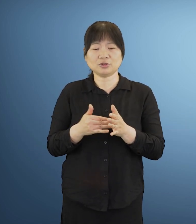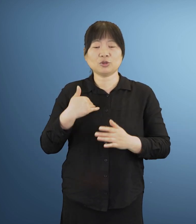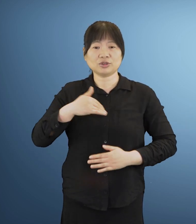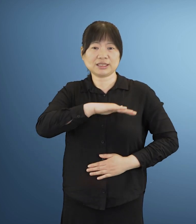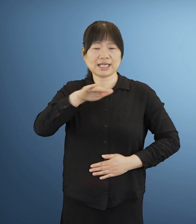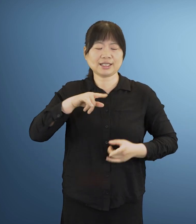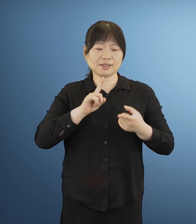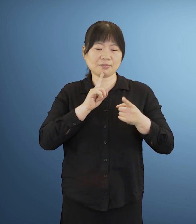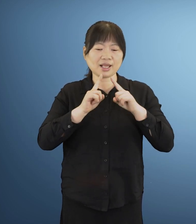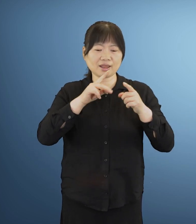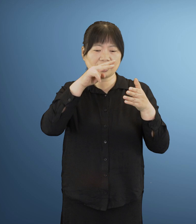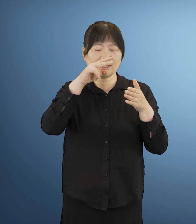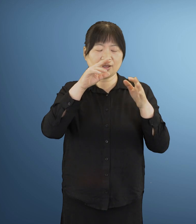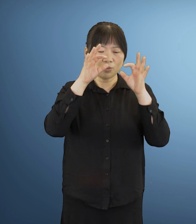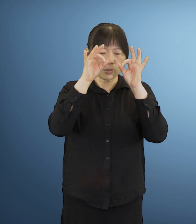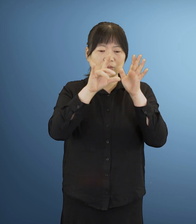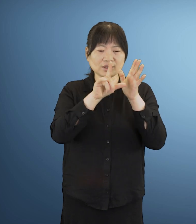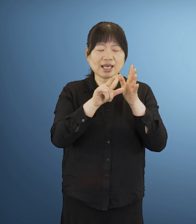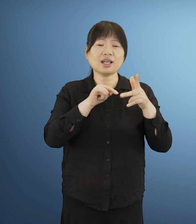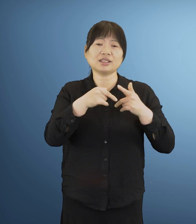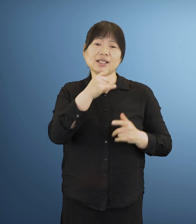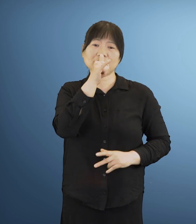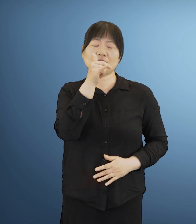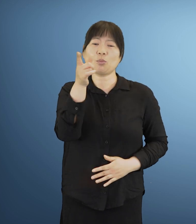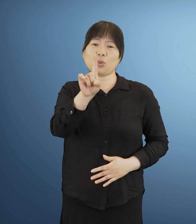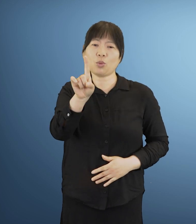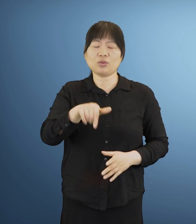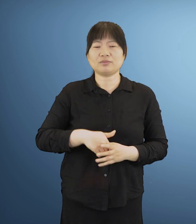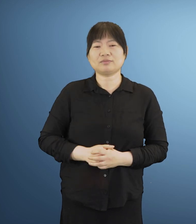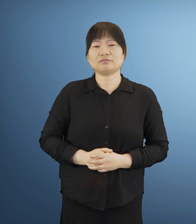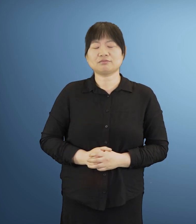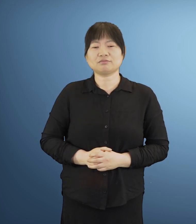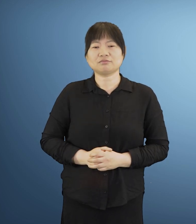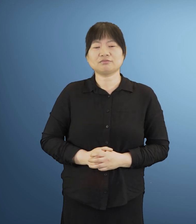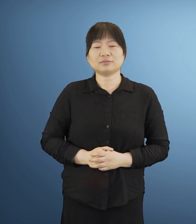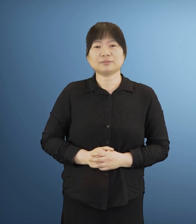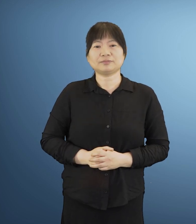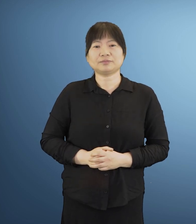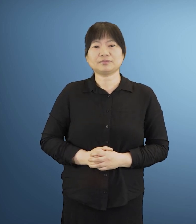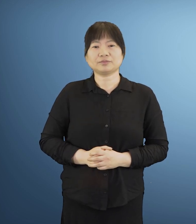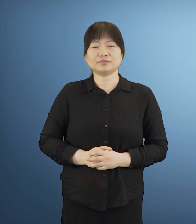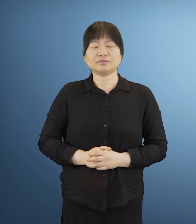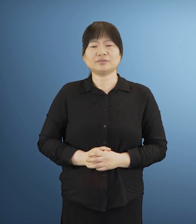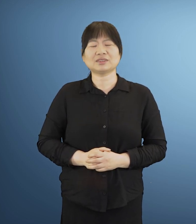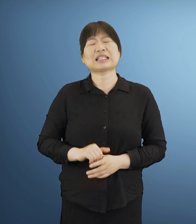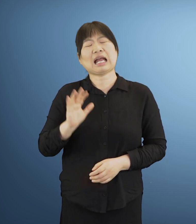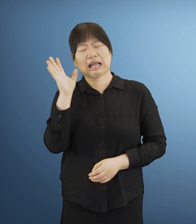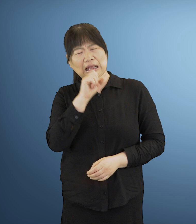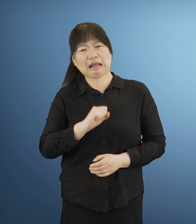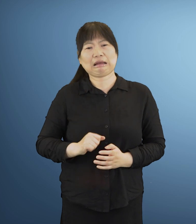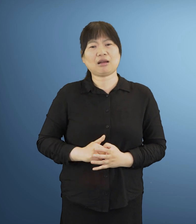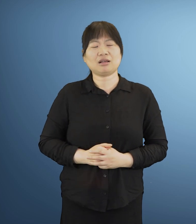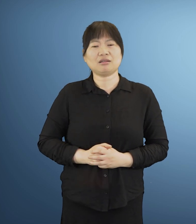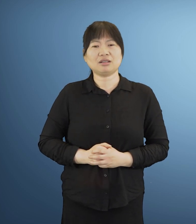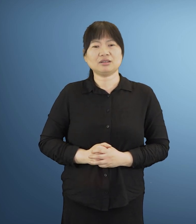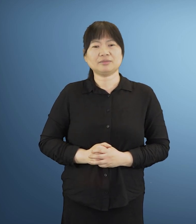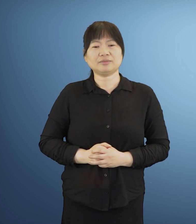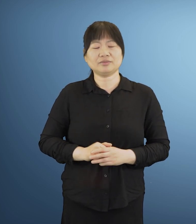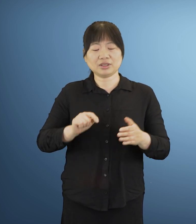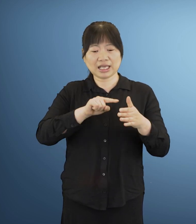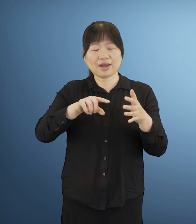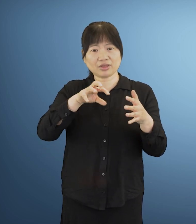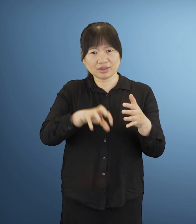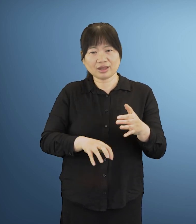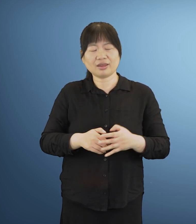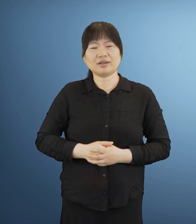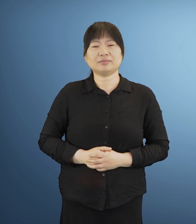이 말씀을 들을 때, 이해할 때 이렇게 이해하기가 쉬워요. 아, 그러니까 이